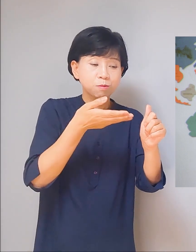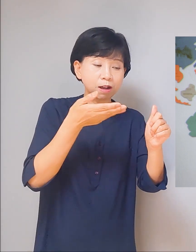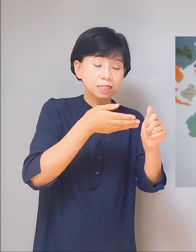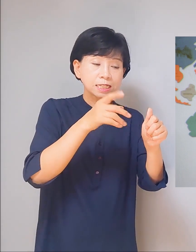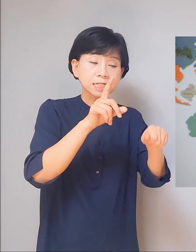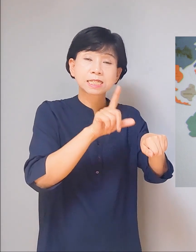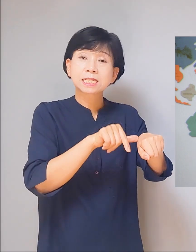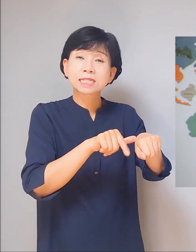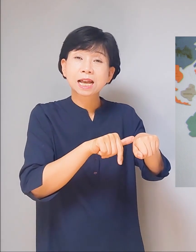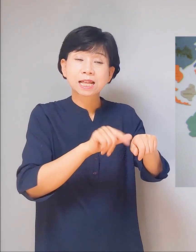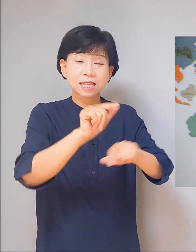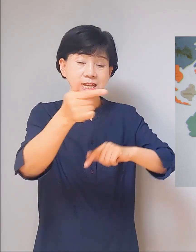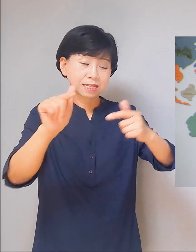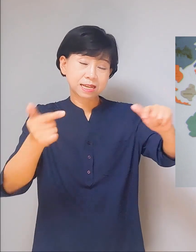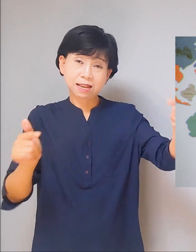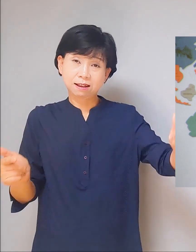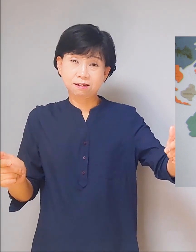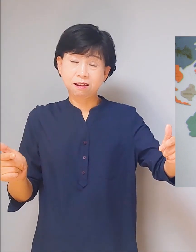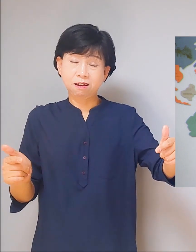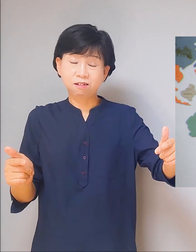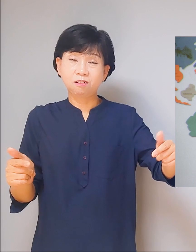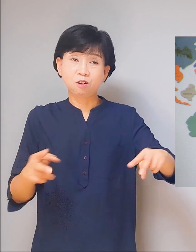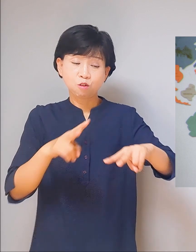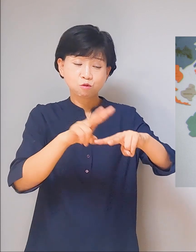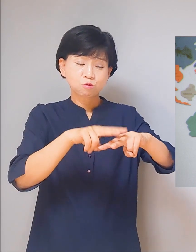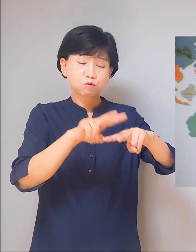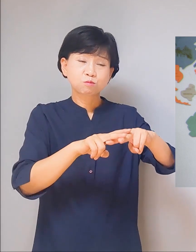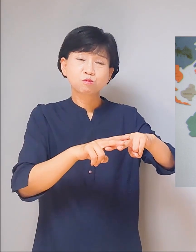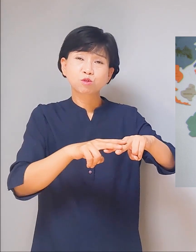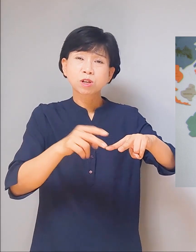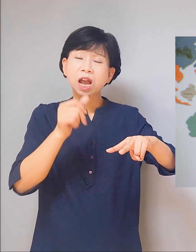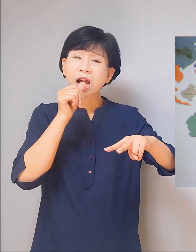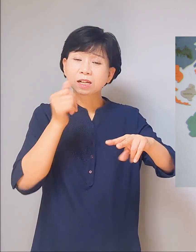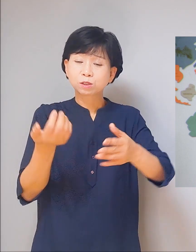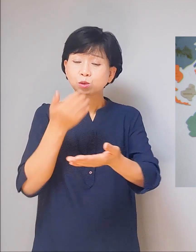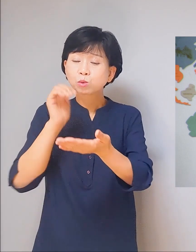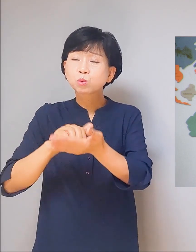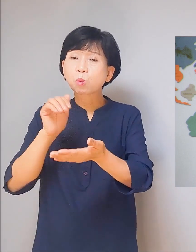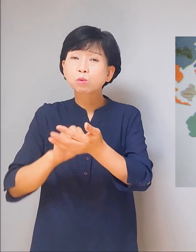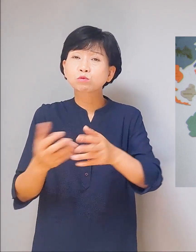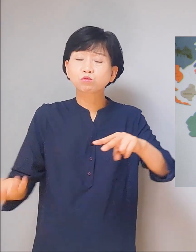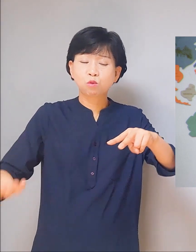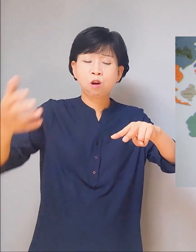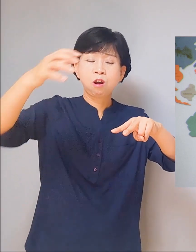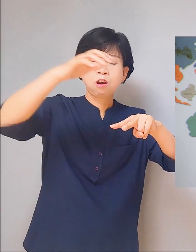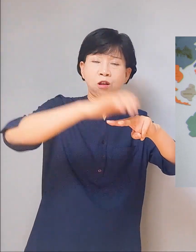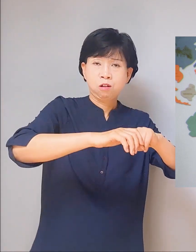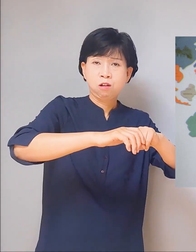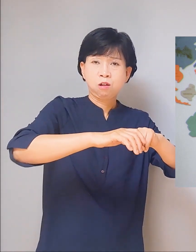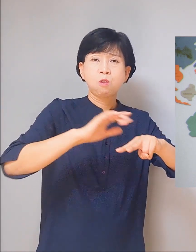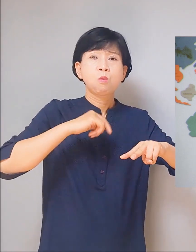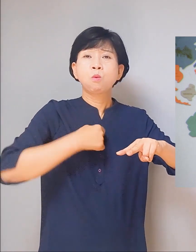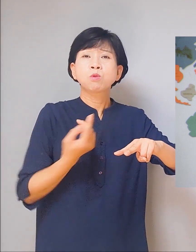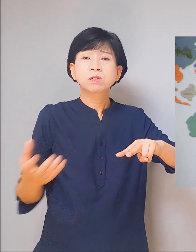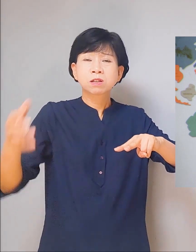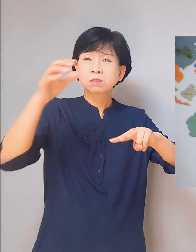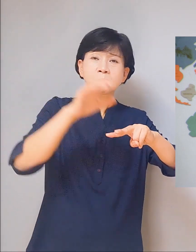근데 그 우물을 덮어놓은 돌은요, 너무 무겁고 큽니다. 한 사람이 움직일 수가